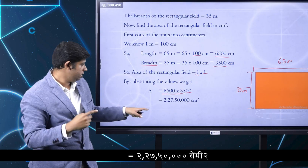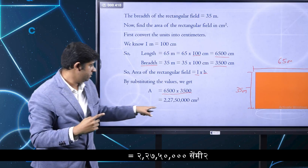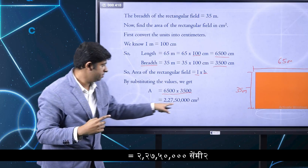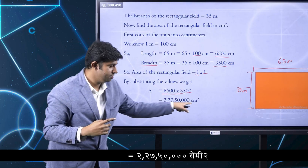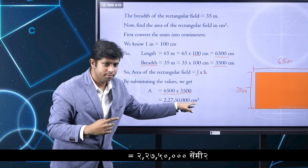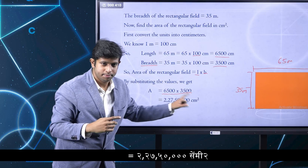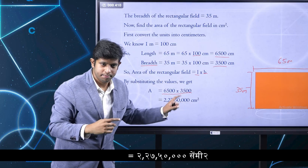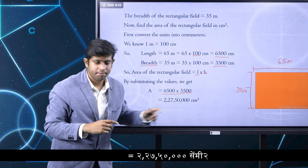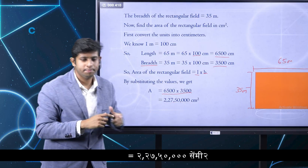2,27,50,000 सेंटीमीटर.